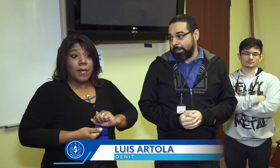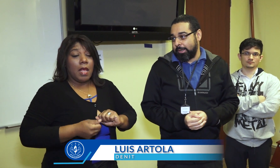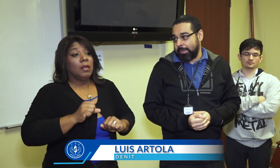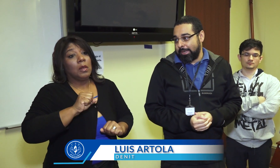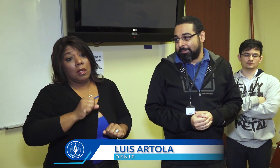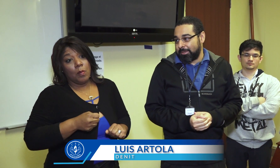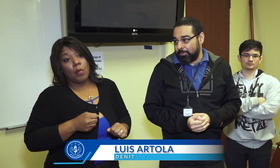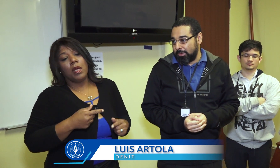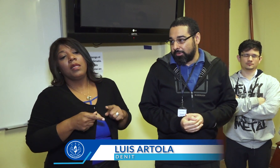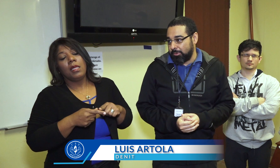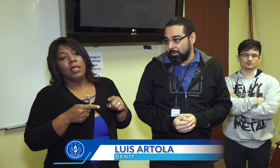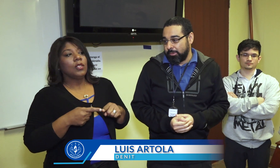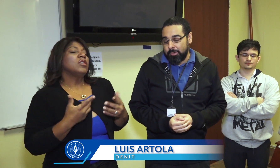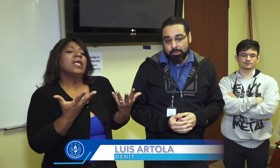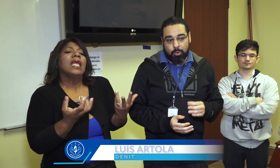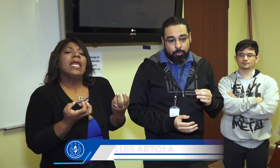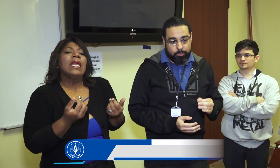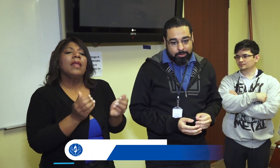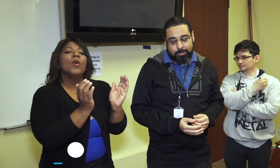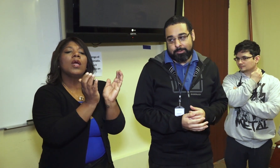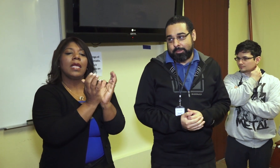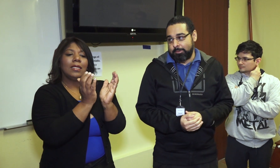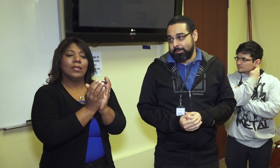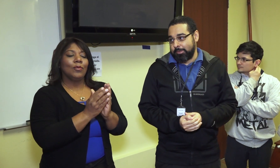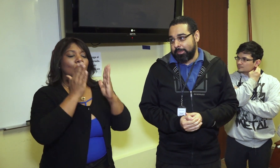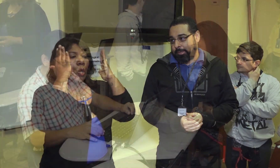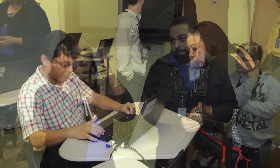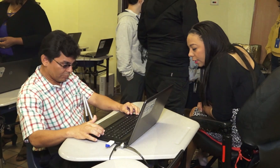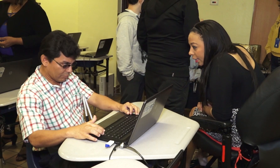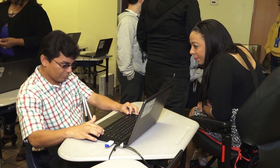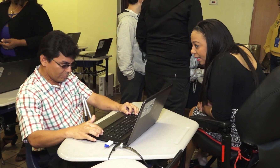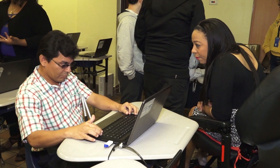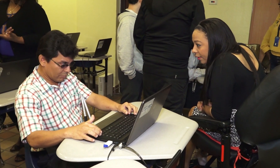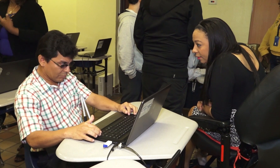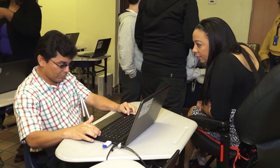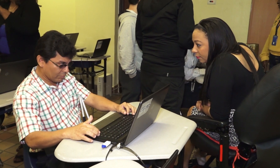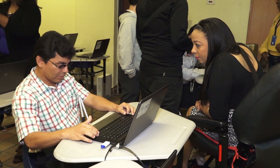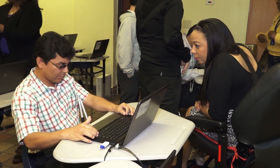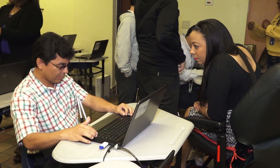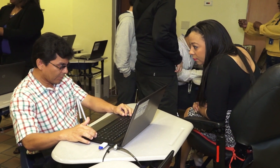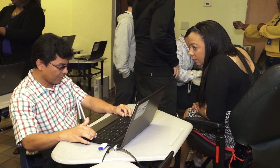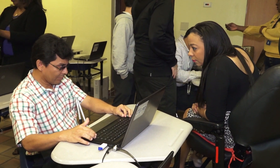pueda brindar el servicio como debe ser, y mucho